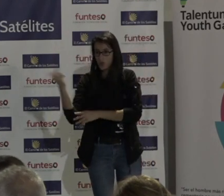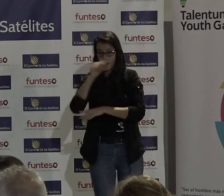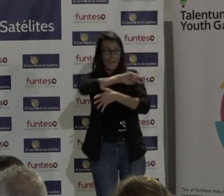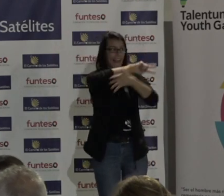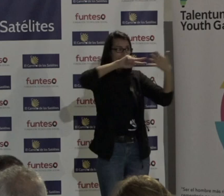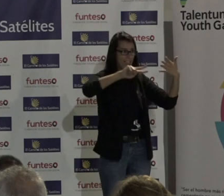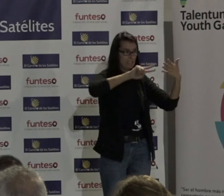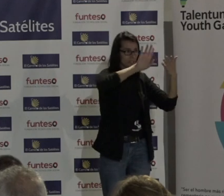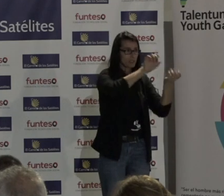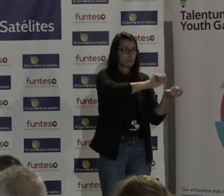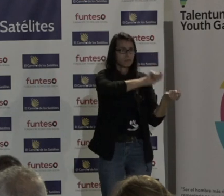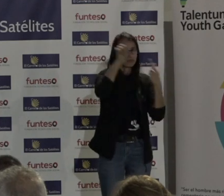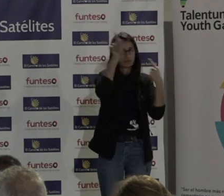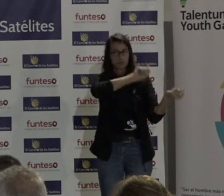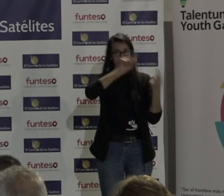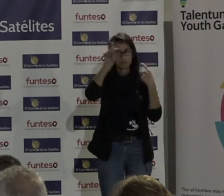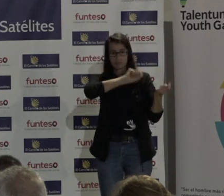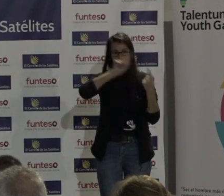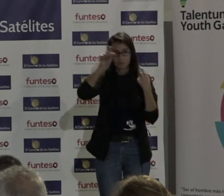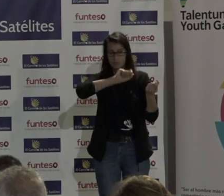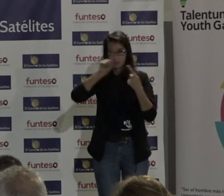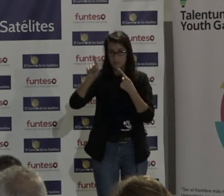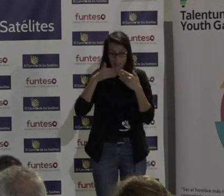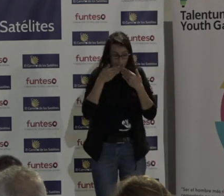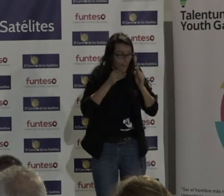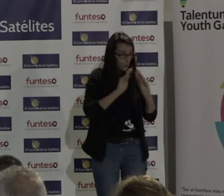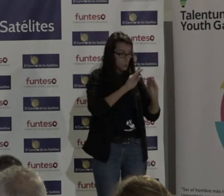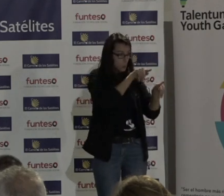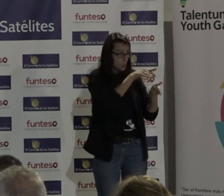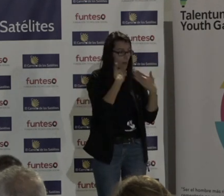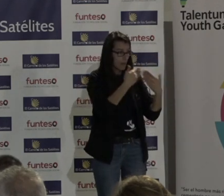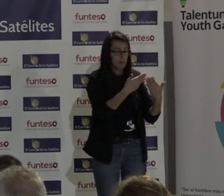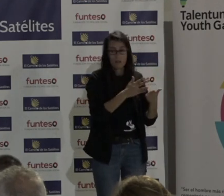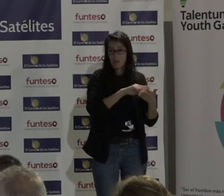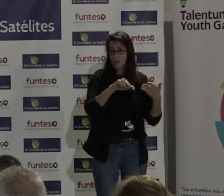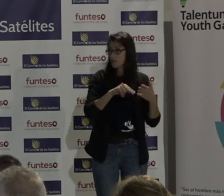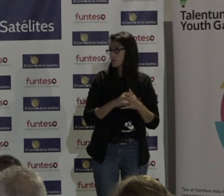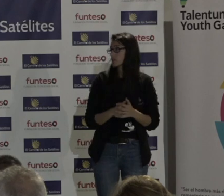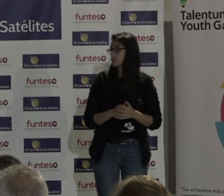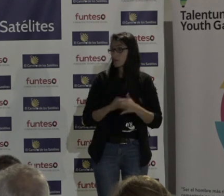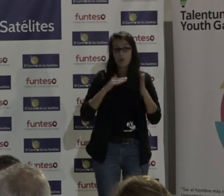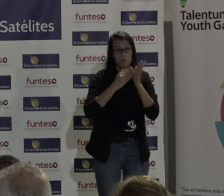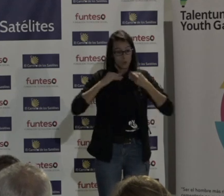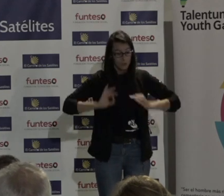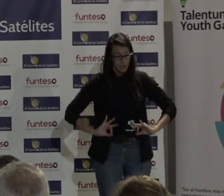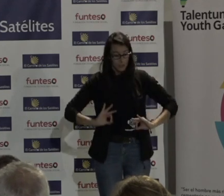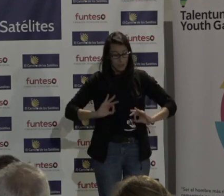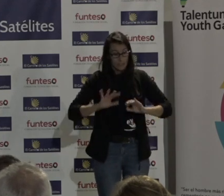Galicia. Y Puerto Marín tiene, como veis, una situación muy